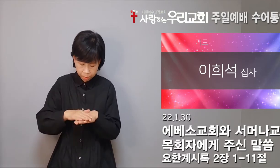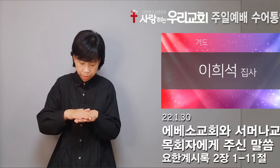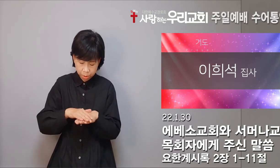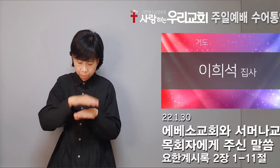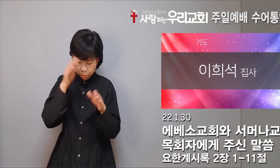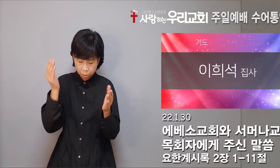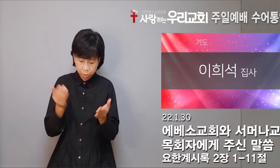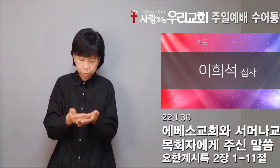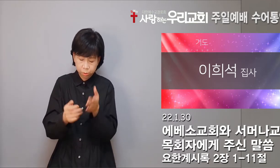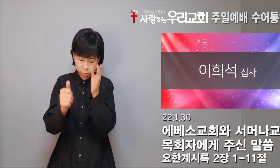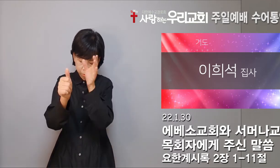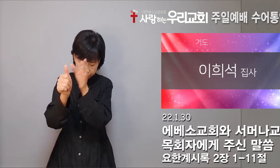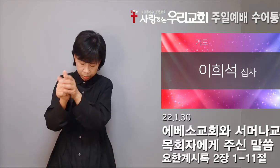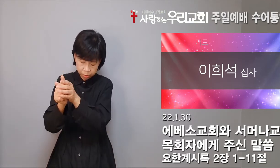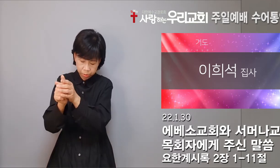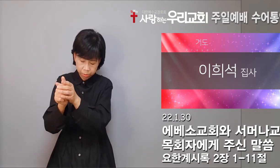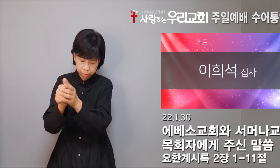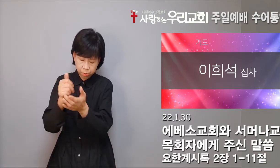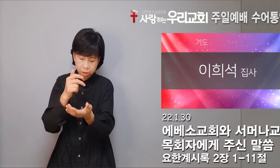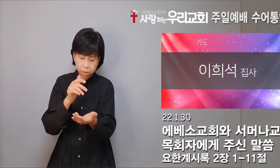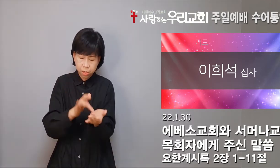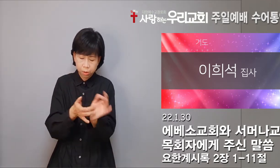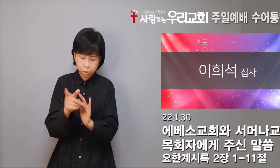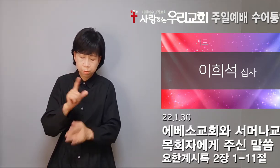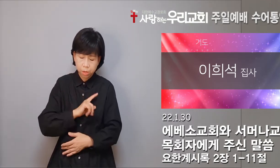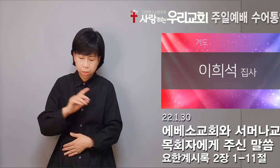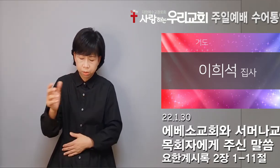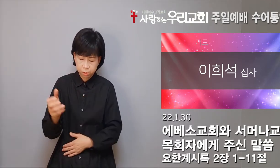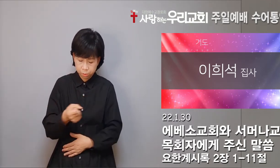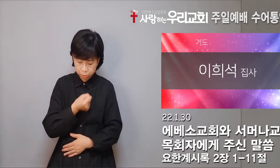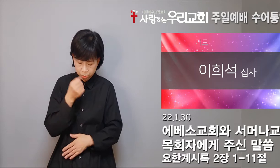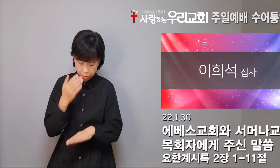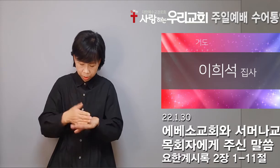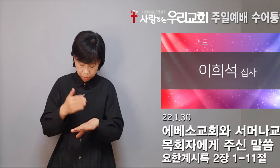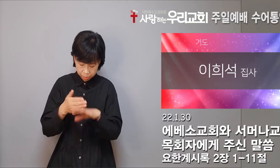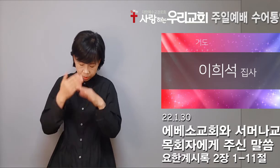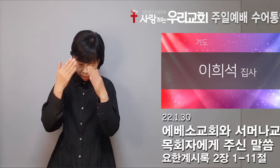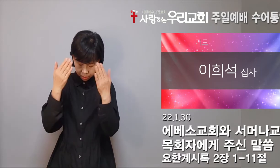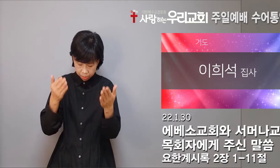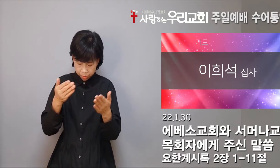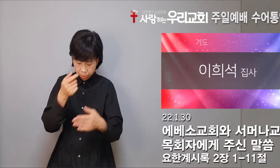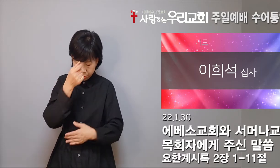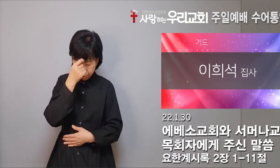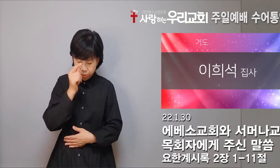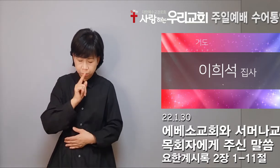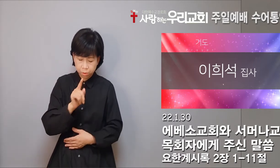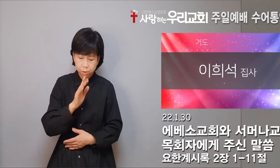믿사옵고 존귀하신 예수님 이름 받들어 감사하며 기도드립니다. 아멘.